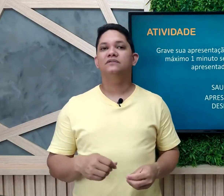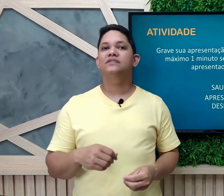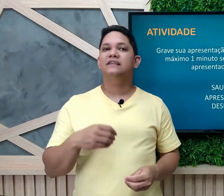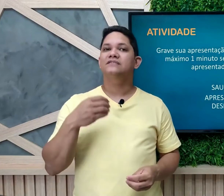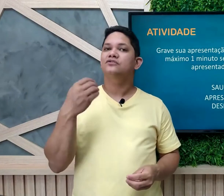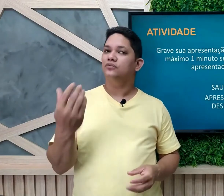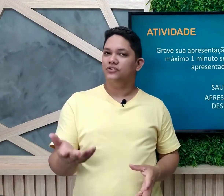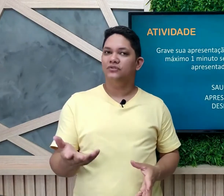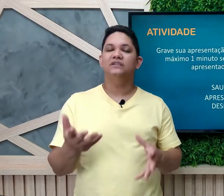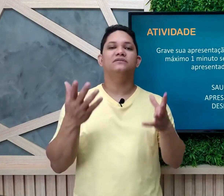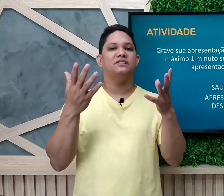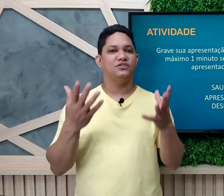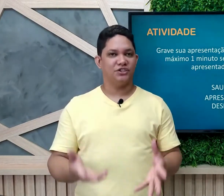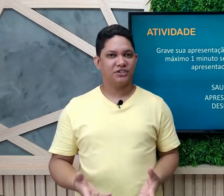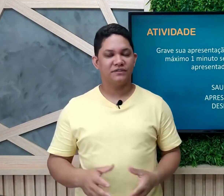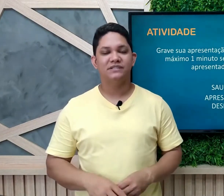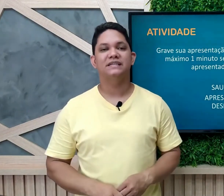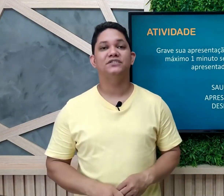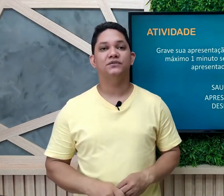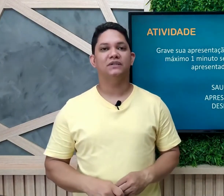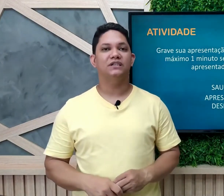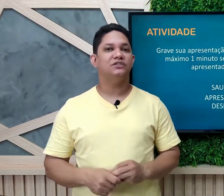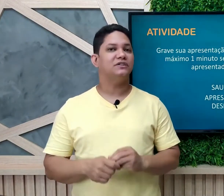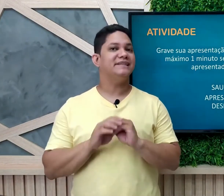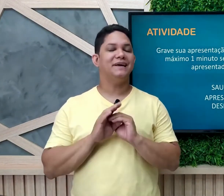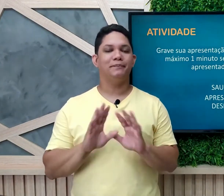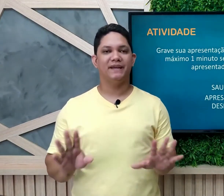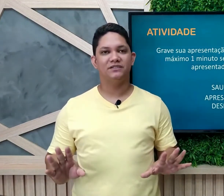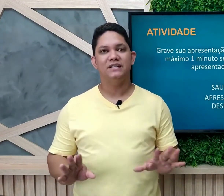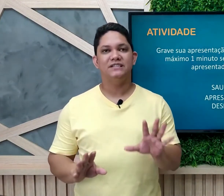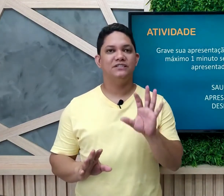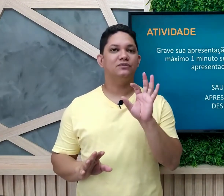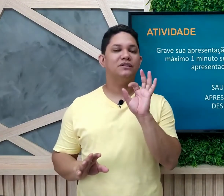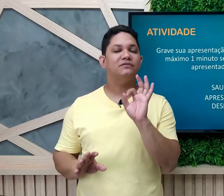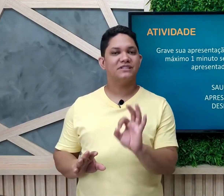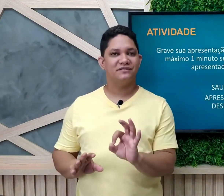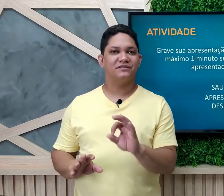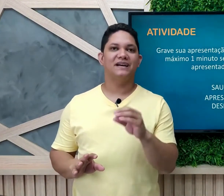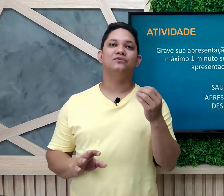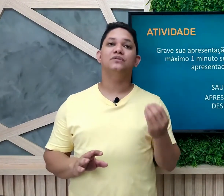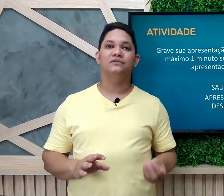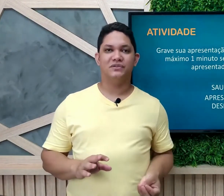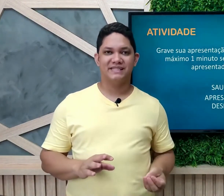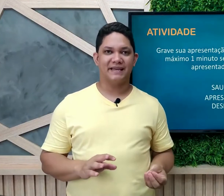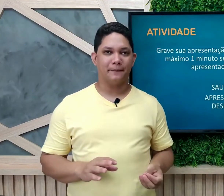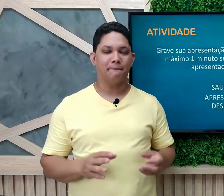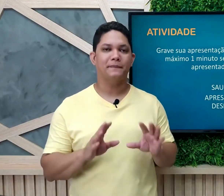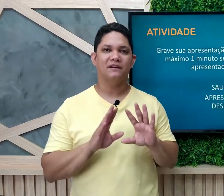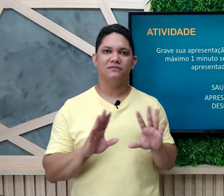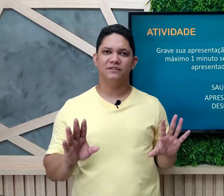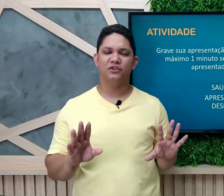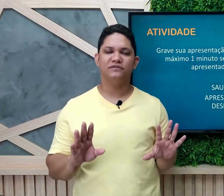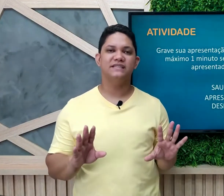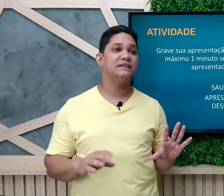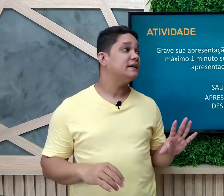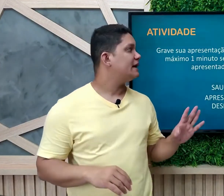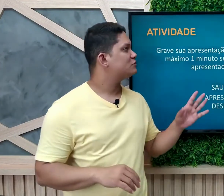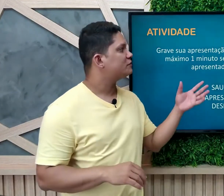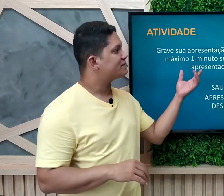você é só um estudante, você diga que você é estudante, independe de o que você faz ou o que você é. Você pode fazer a sua